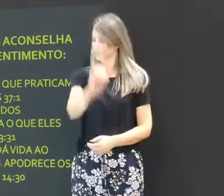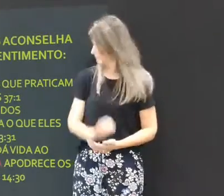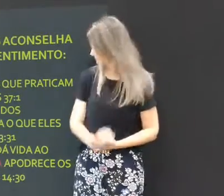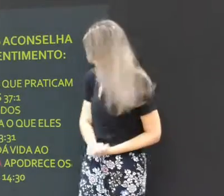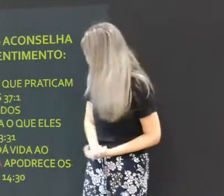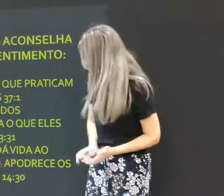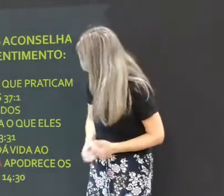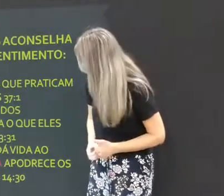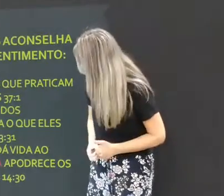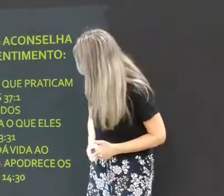versículo 30.